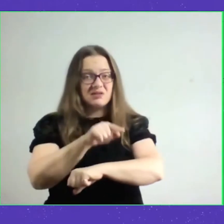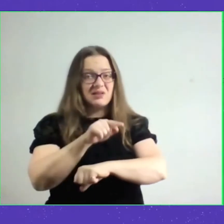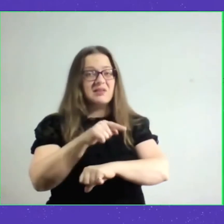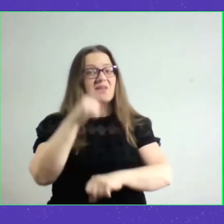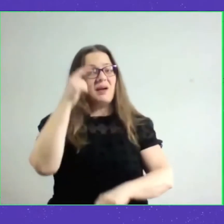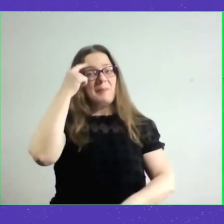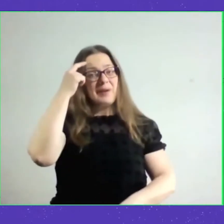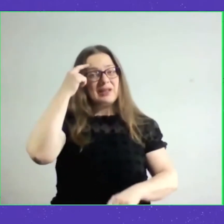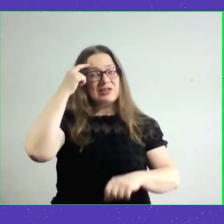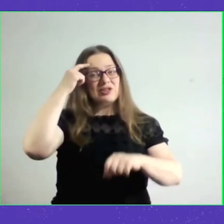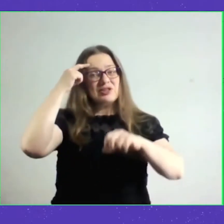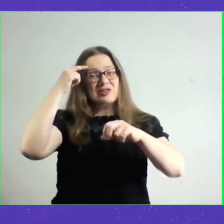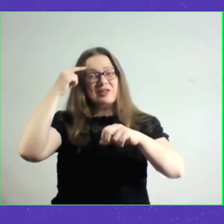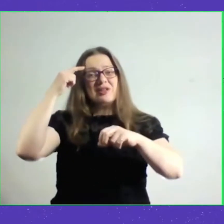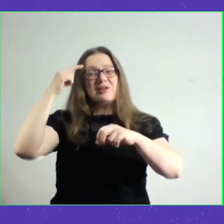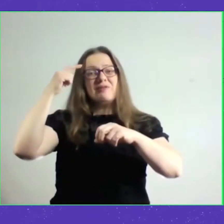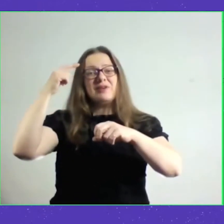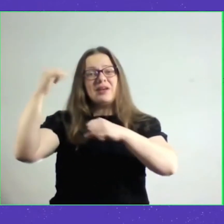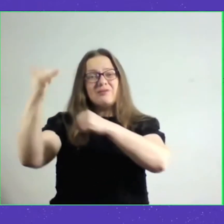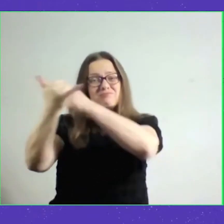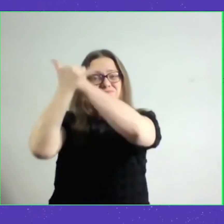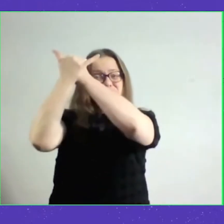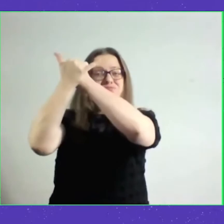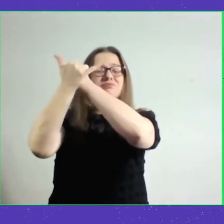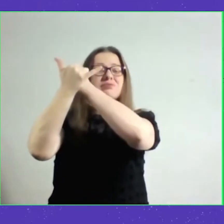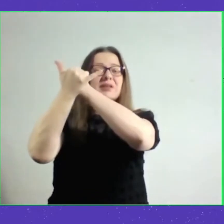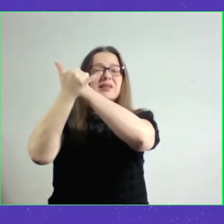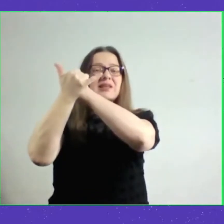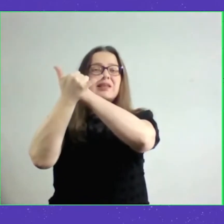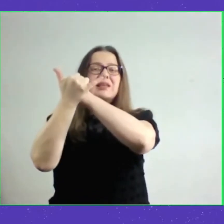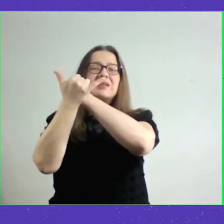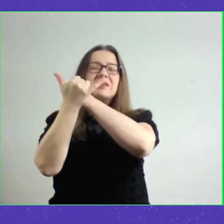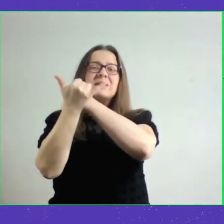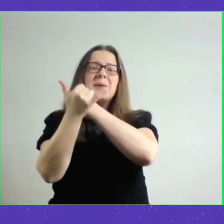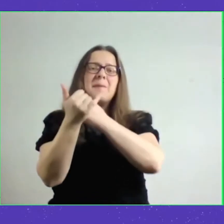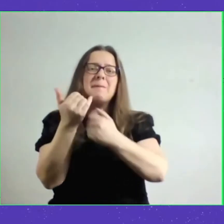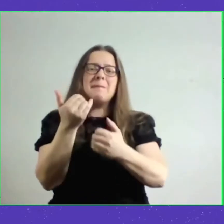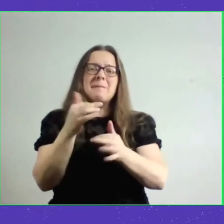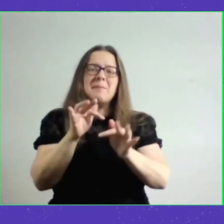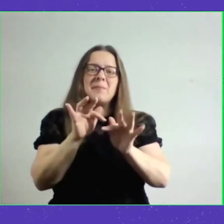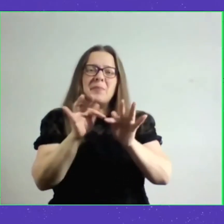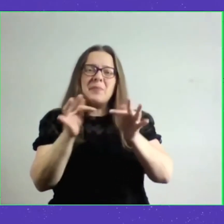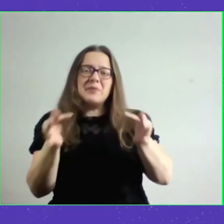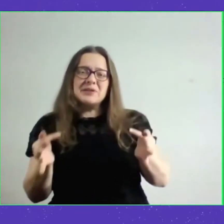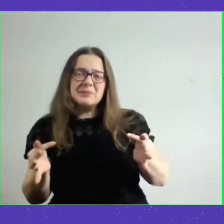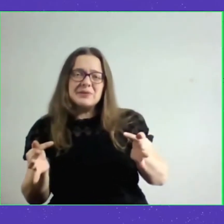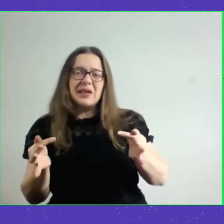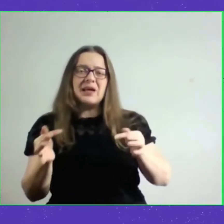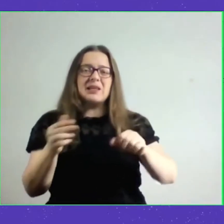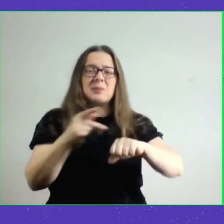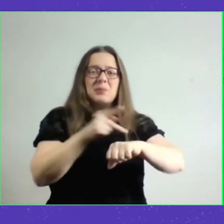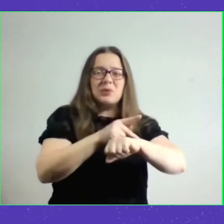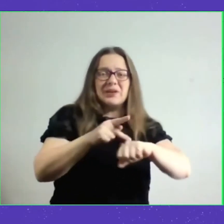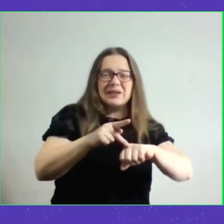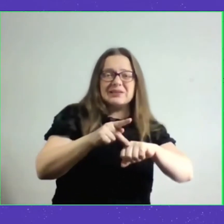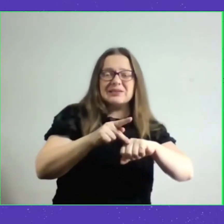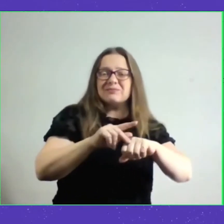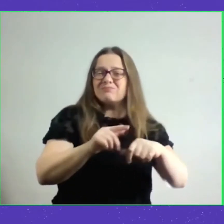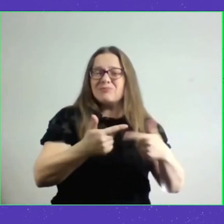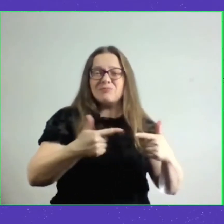e se aparte da simplicidade e pureza devidas a Cristo.